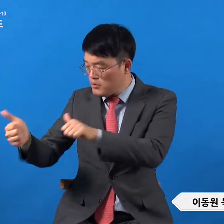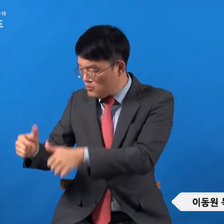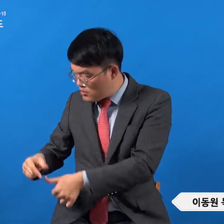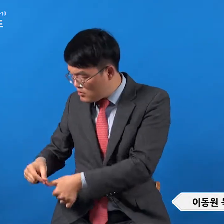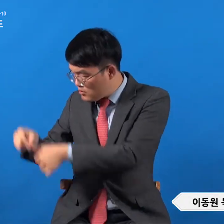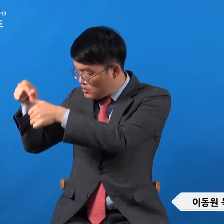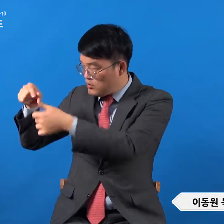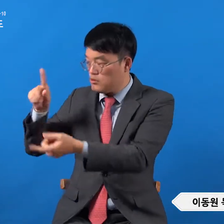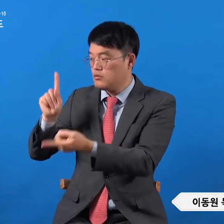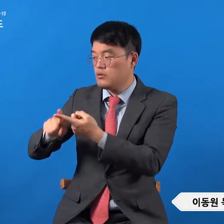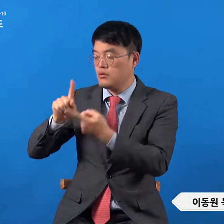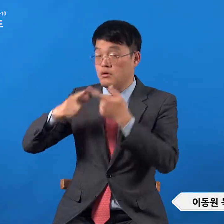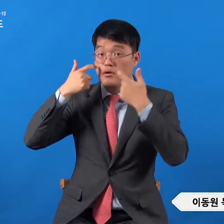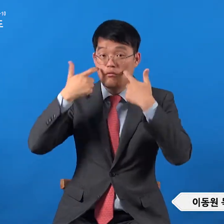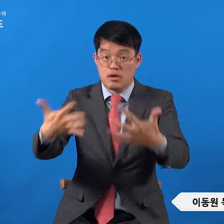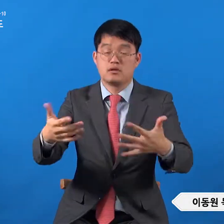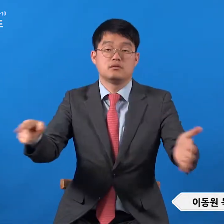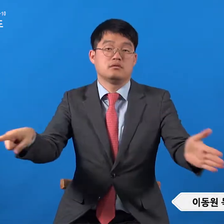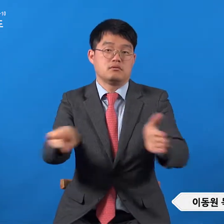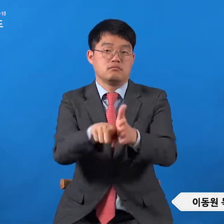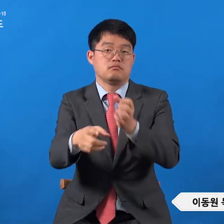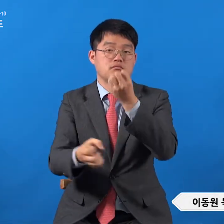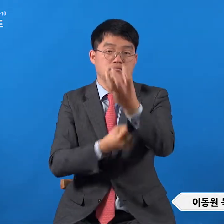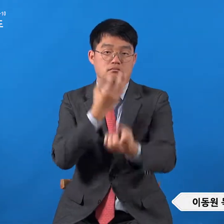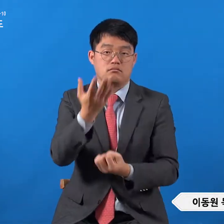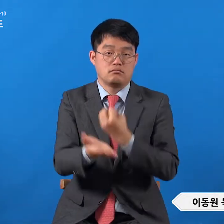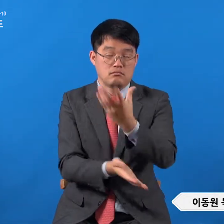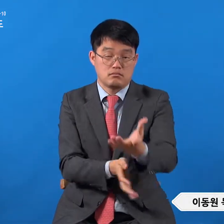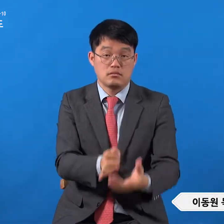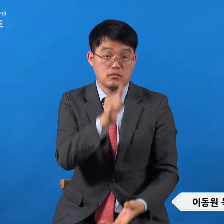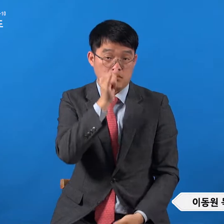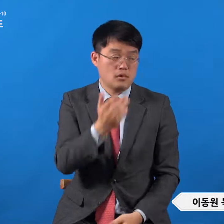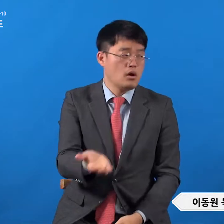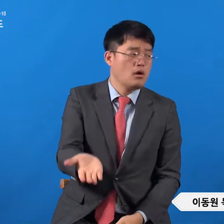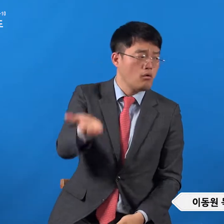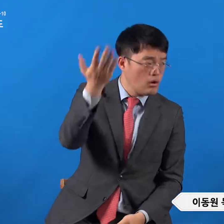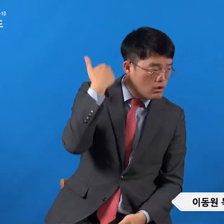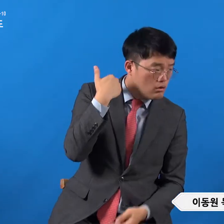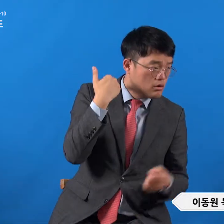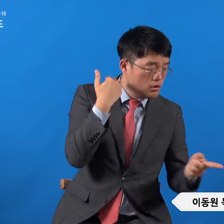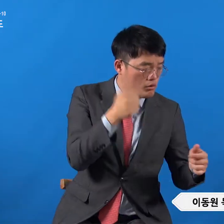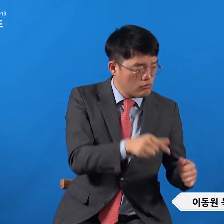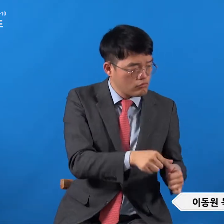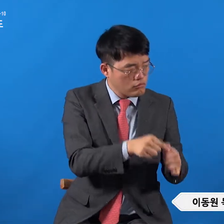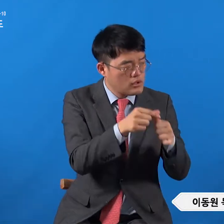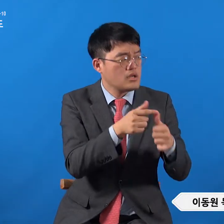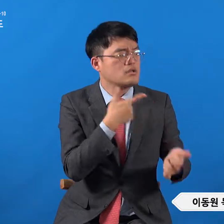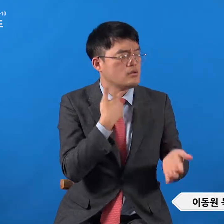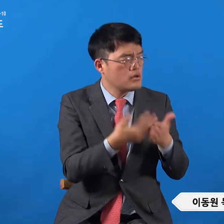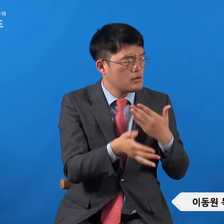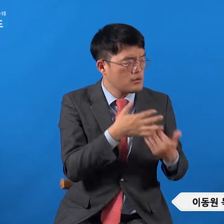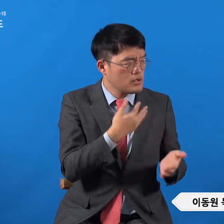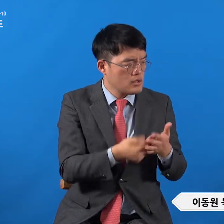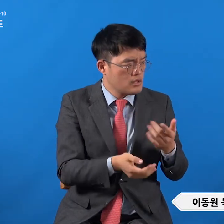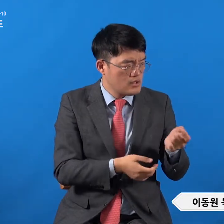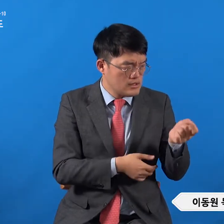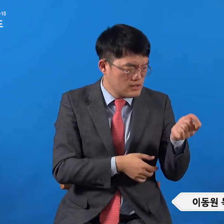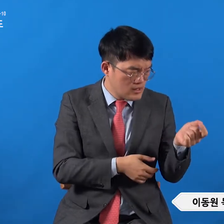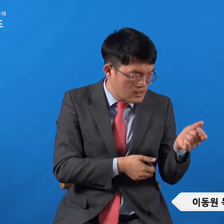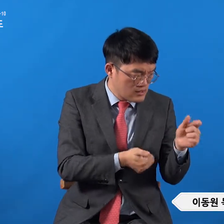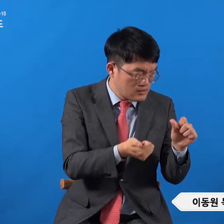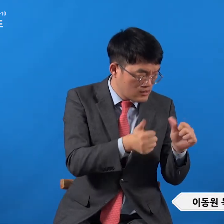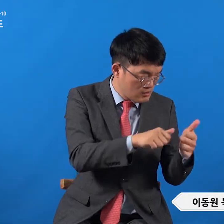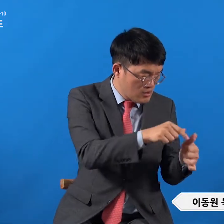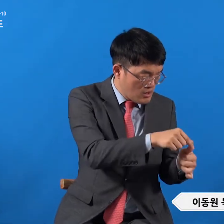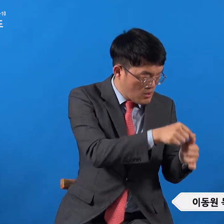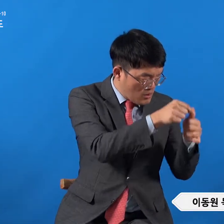것을 확신한다, 이렇게 고백을 하는 거예요. 비록 과거의 구원의 체험이 작은